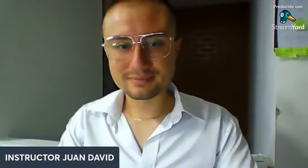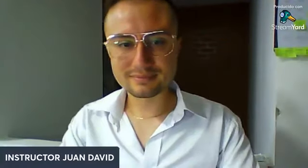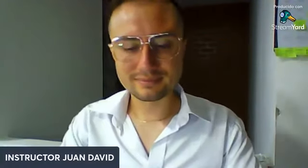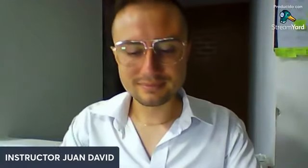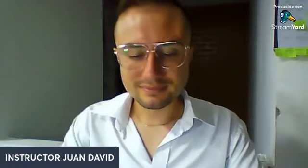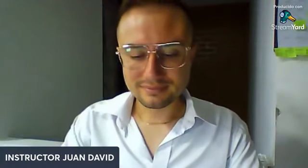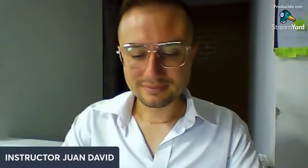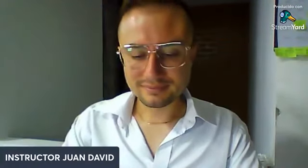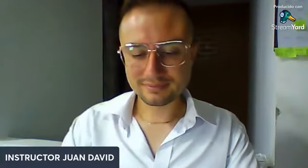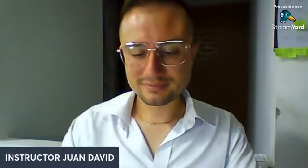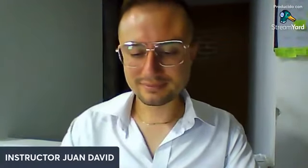todavía estamos bien de tiempo.